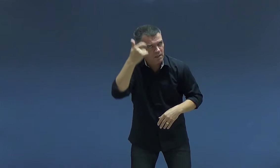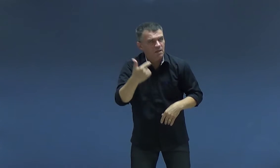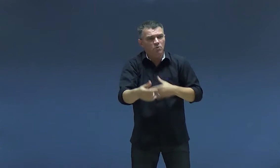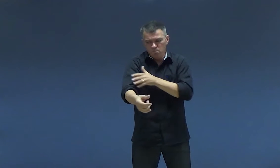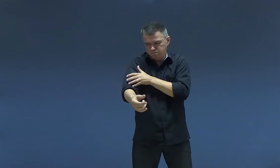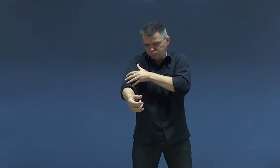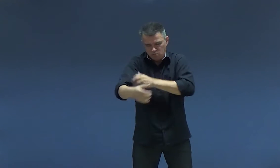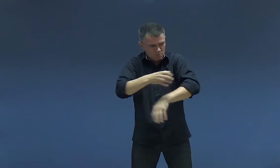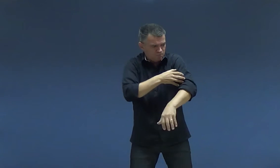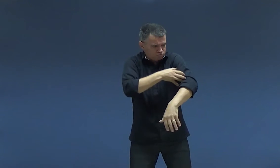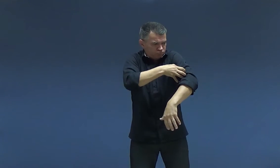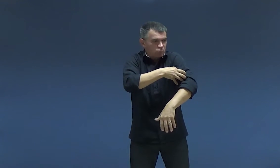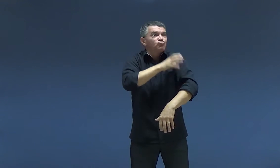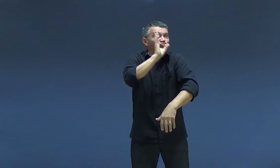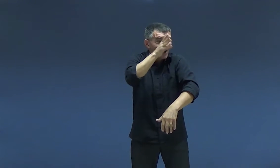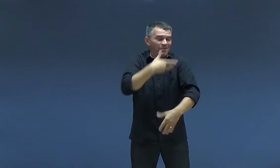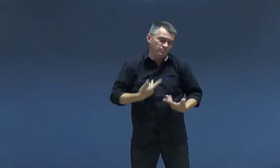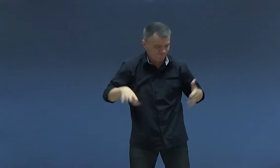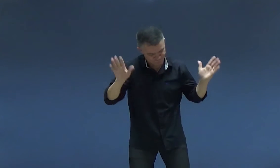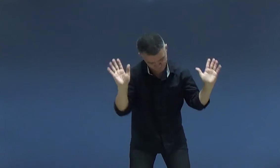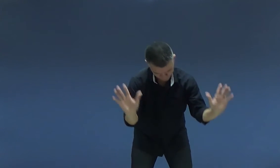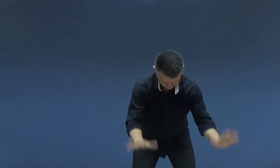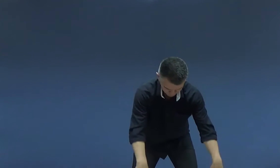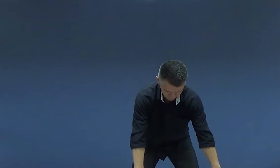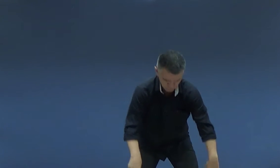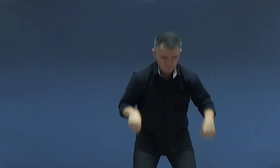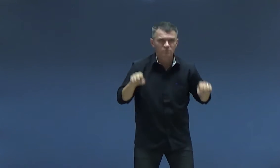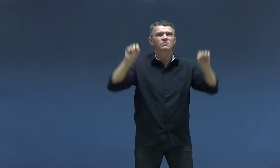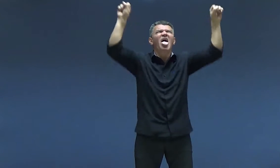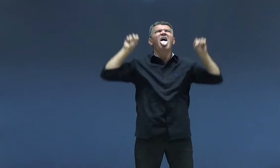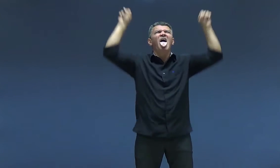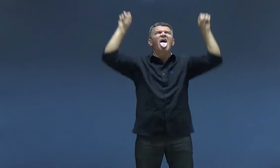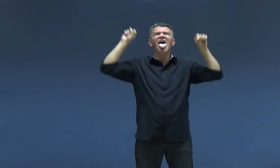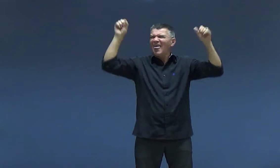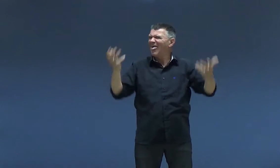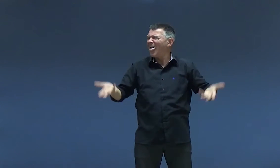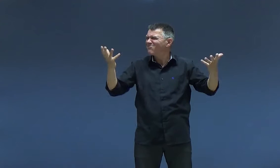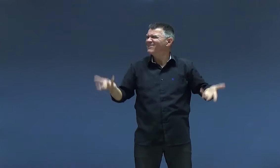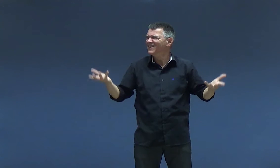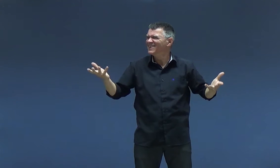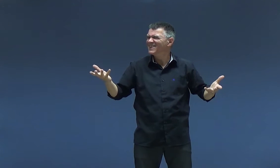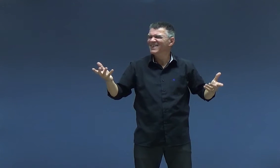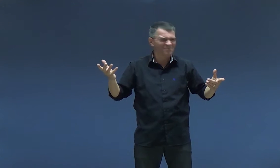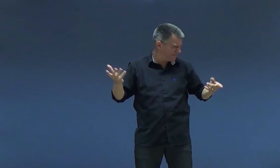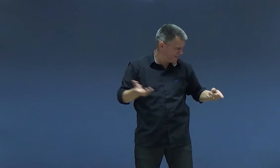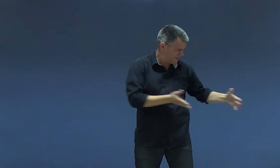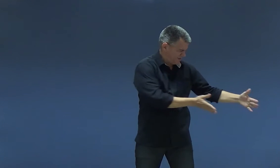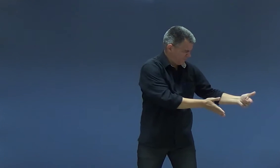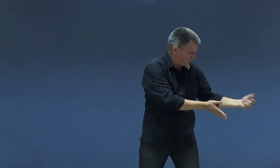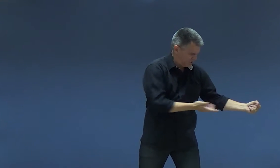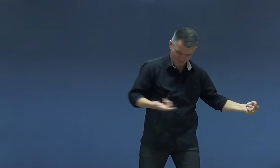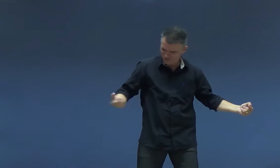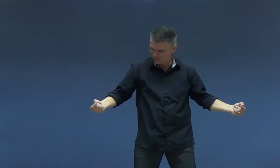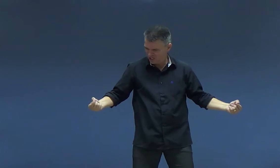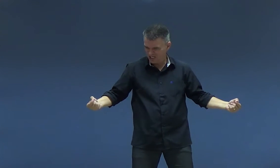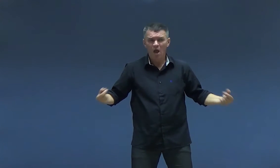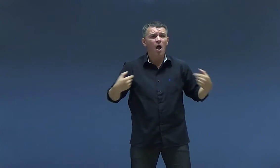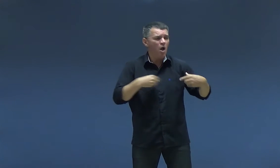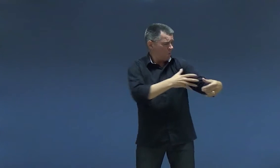estar doendo, né? Aí teu braço já vai acostumar. Aí você vai pegar os 20 quilos. Ah, que levinho isso aqui. Não,